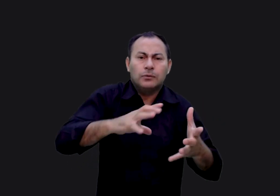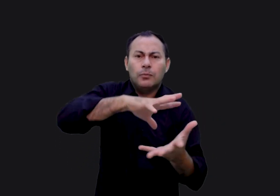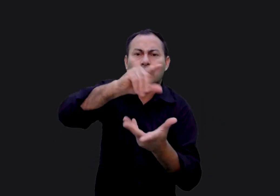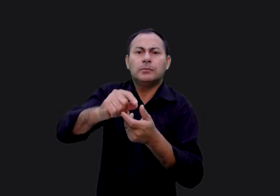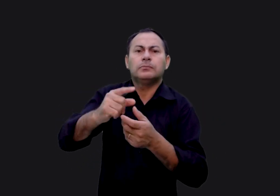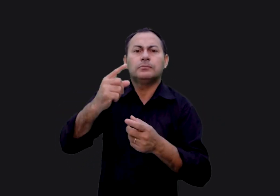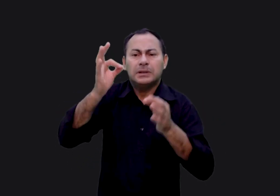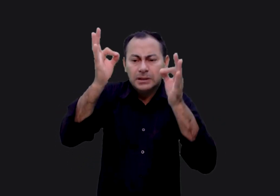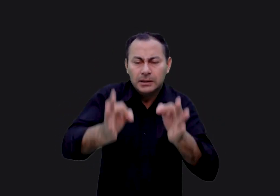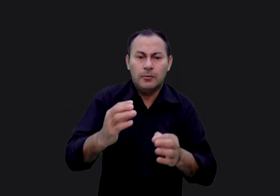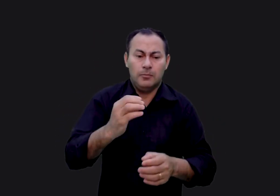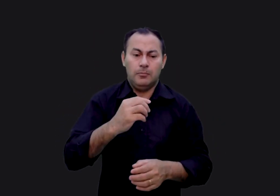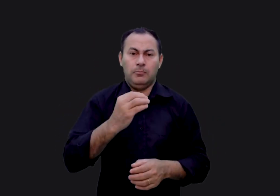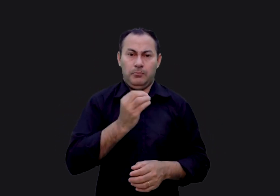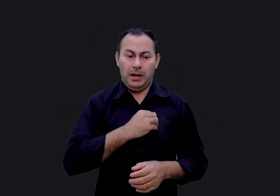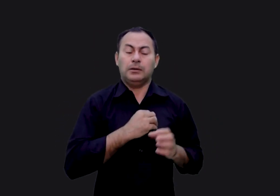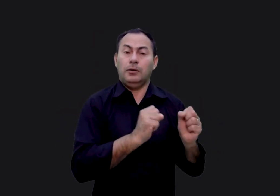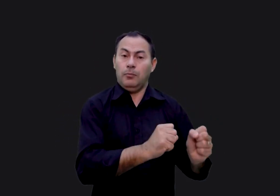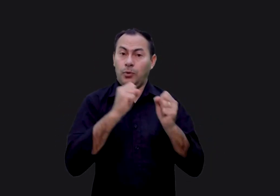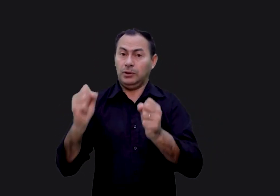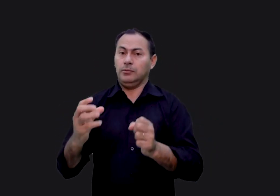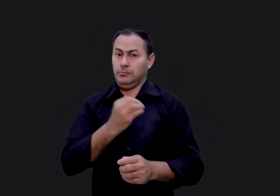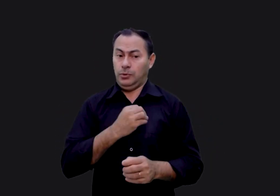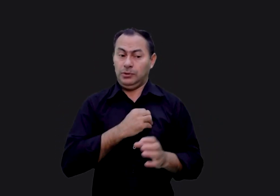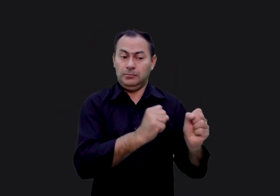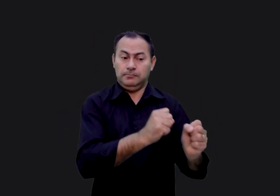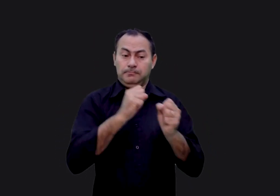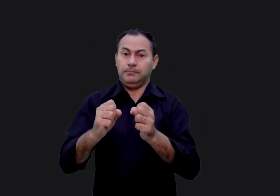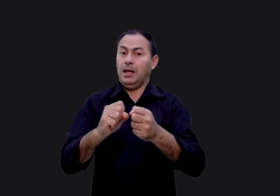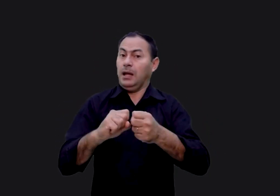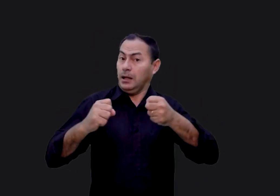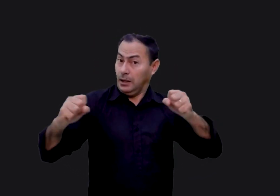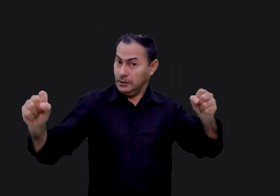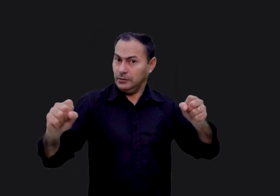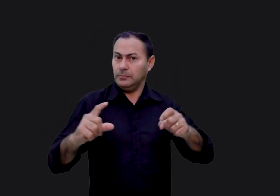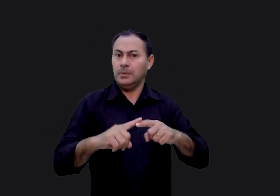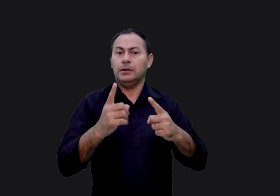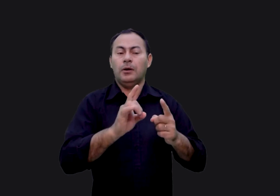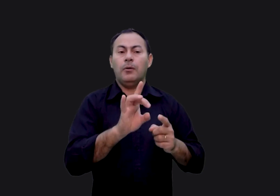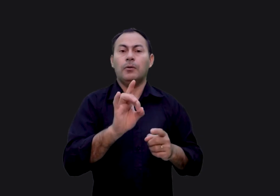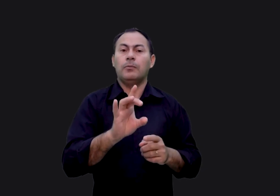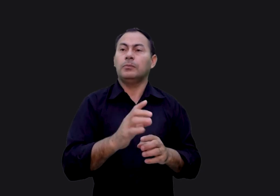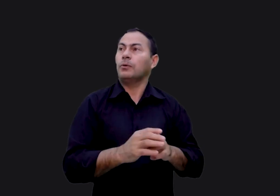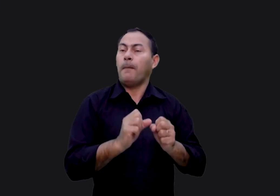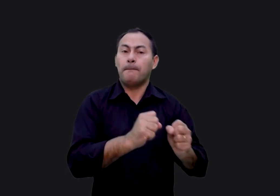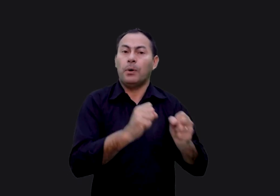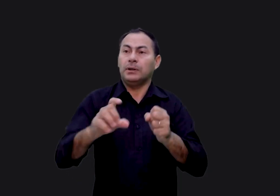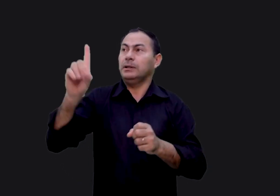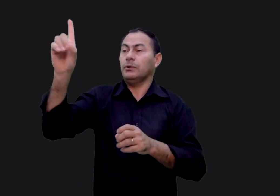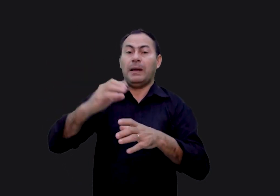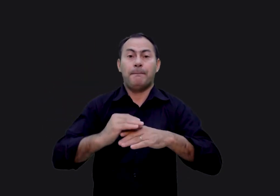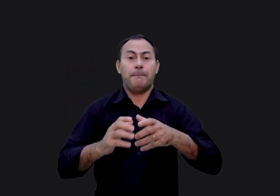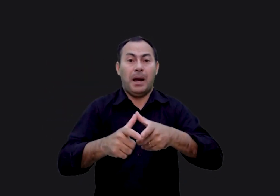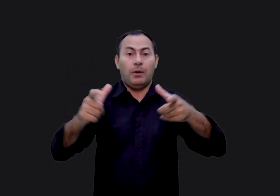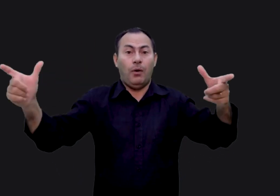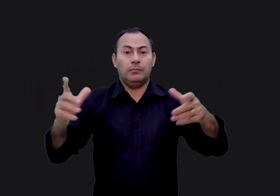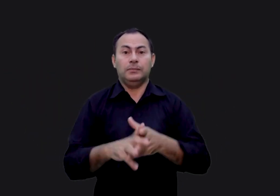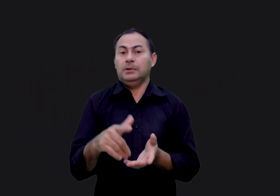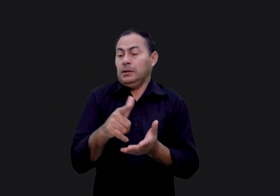Esteja certo de que o pecado tem um poder e que o poder do pecado é muito grande. Com exceção do poder de Deus, não há nenhum outro poder maior